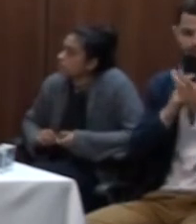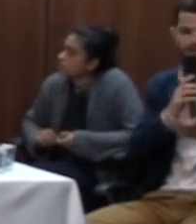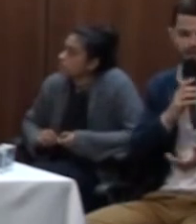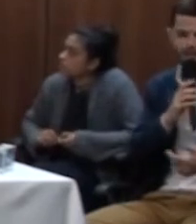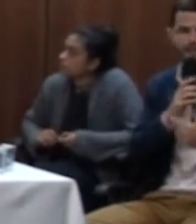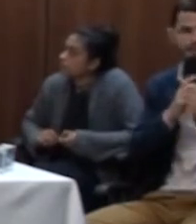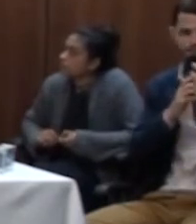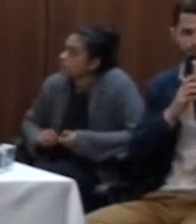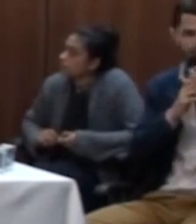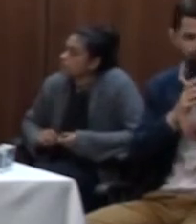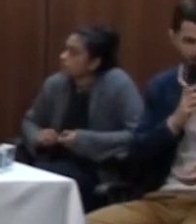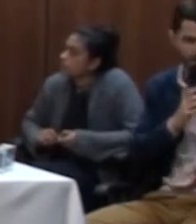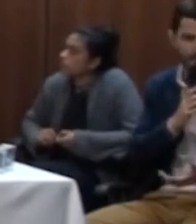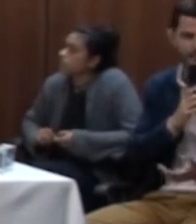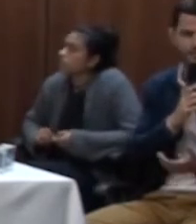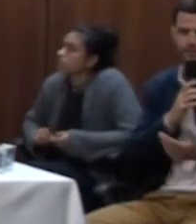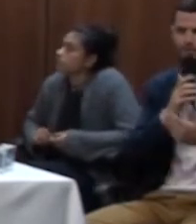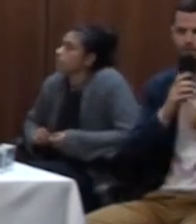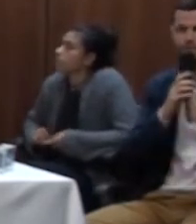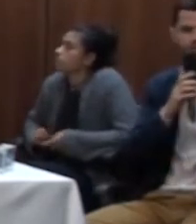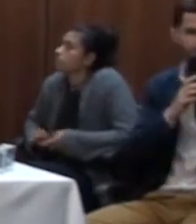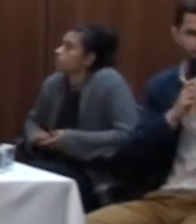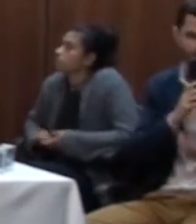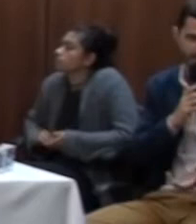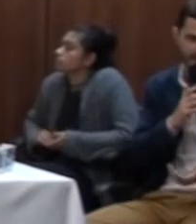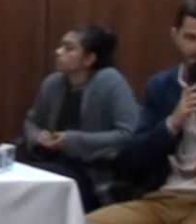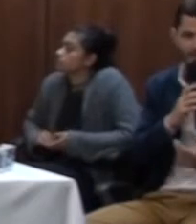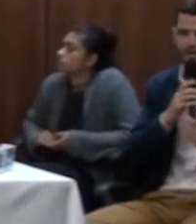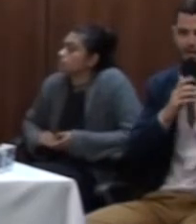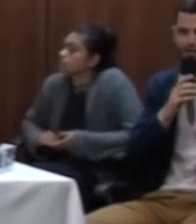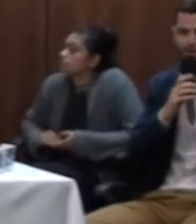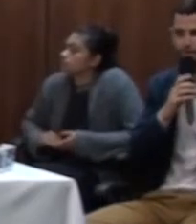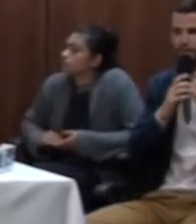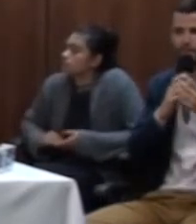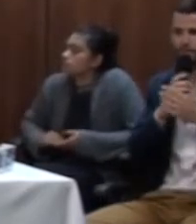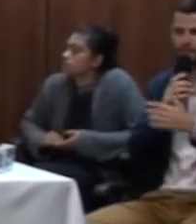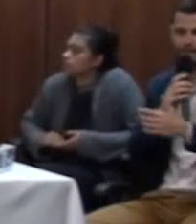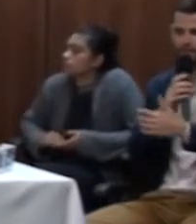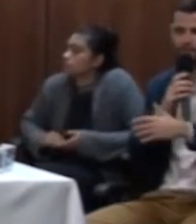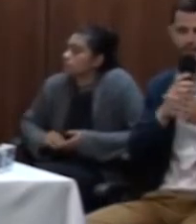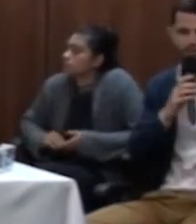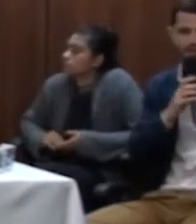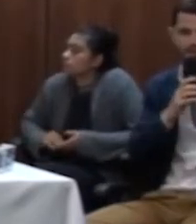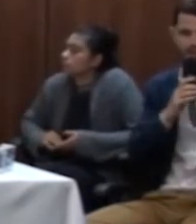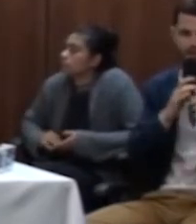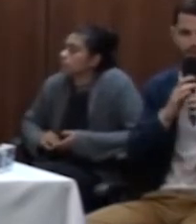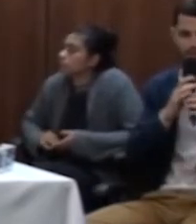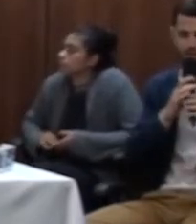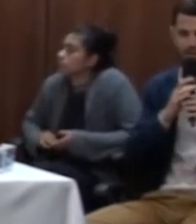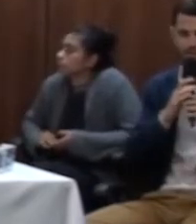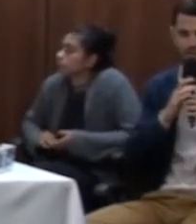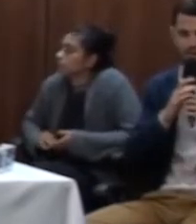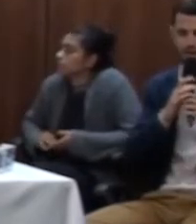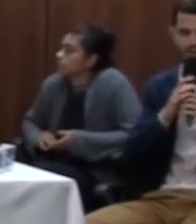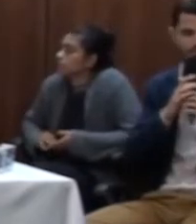embora a gente saiba que os profissionais que trabalham nesses órgãos são absolutamente dedicados. Eu repito a fala com que eu abri o evento, a postura